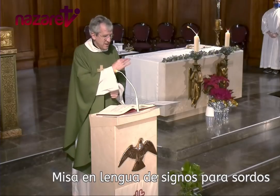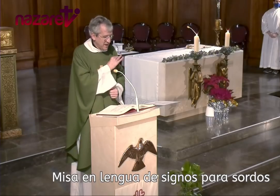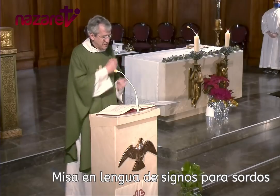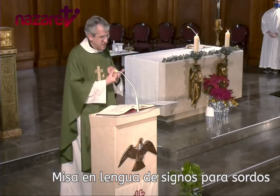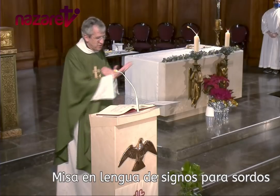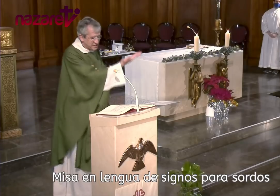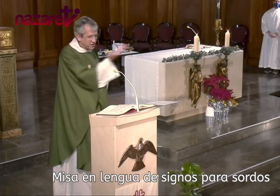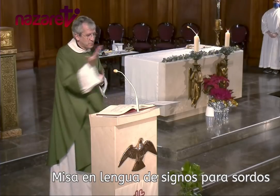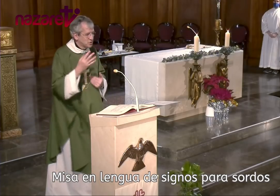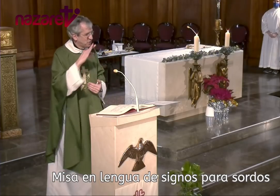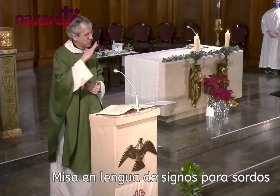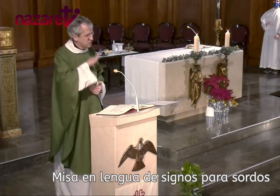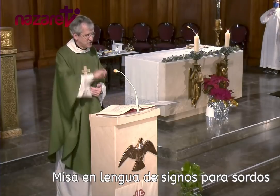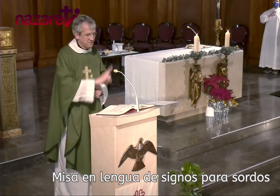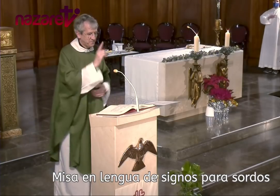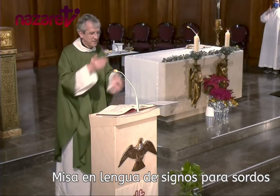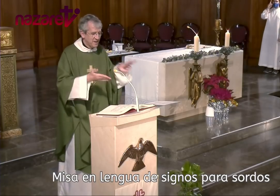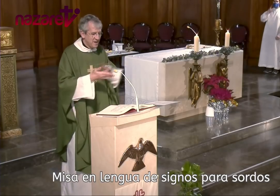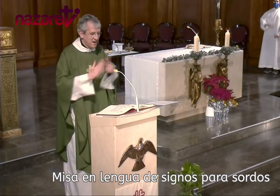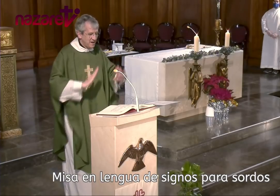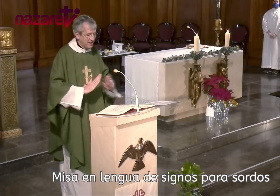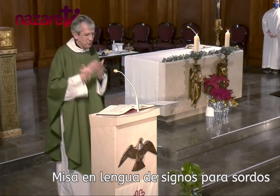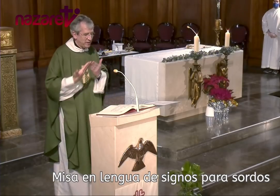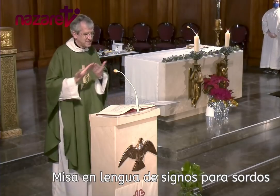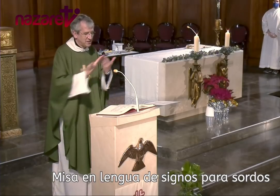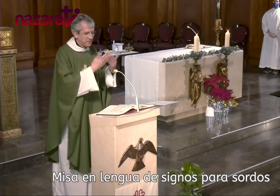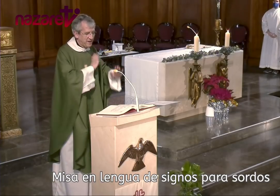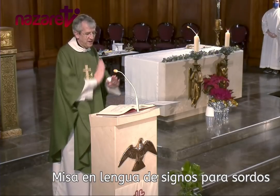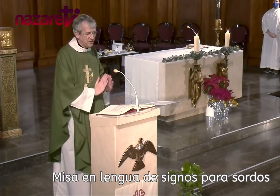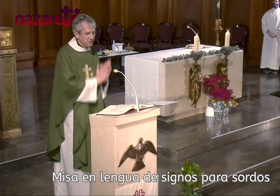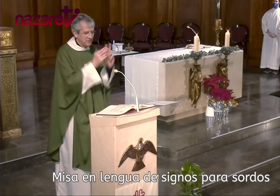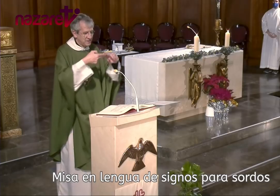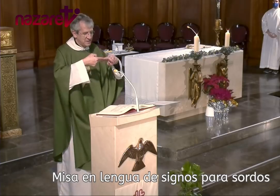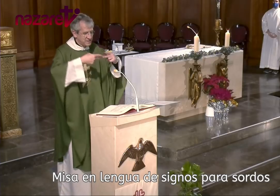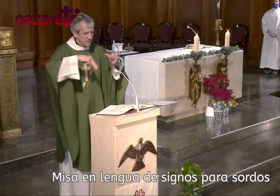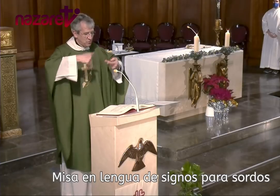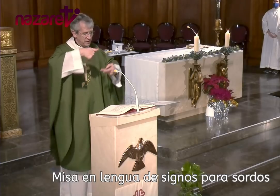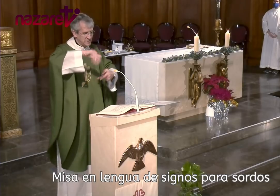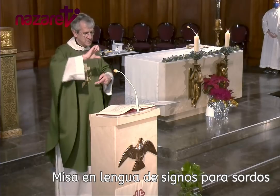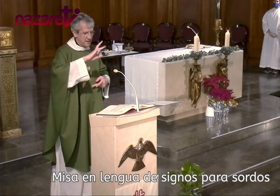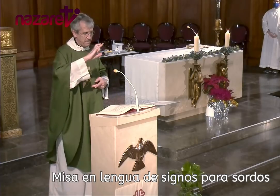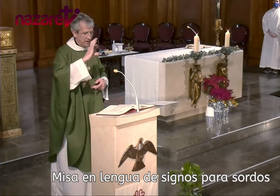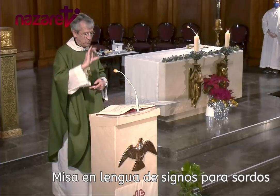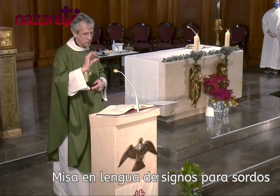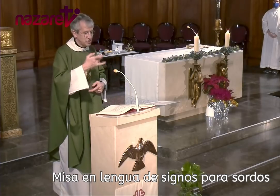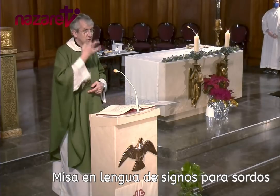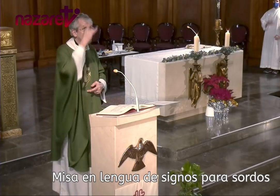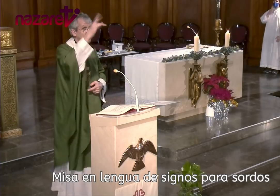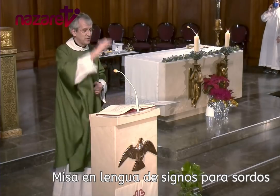El Señor esté con vosotros. Y con tu espíritu. Lectura del Santo Evangelio según San Marcos. Gloria a